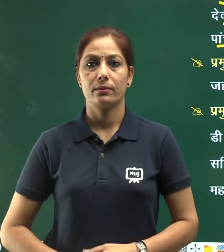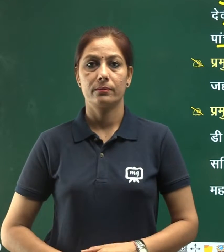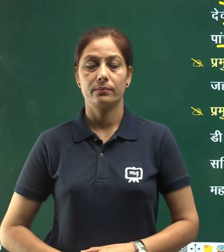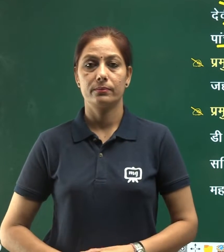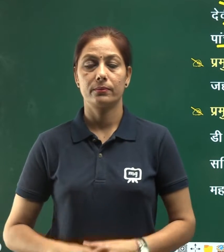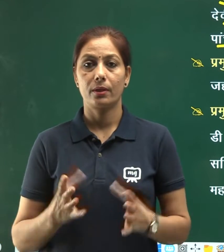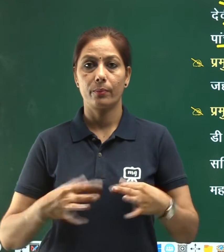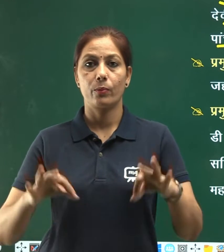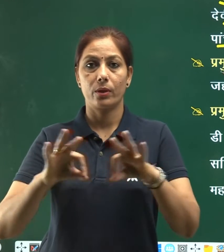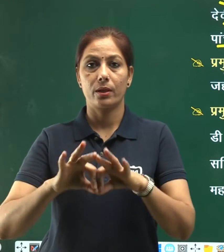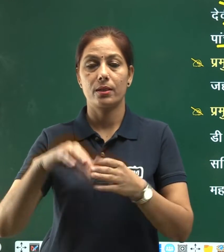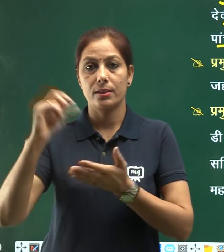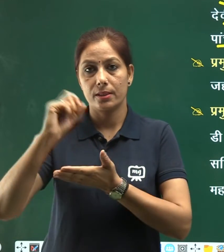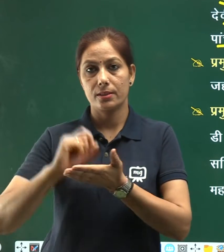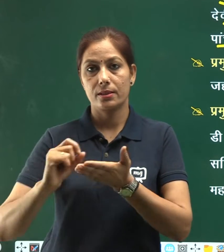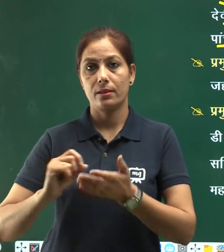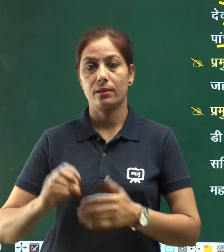प्रमुख रचनाएं